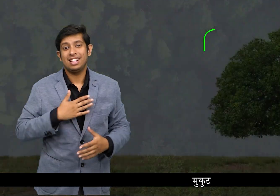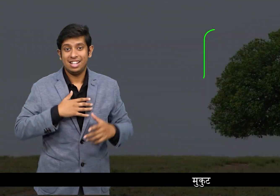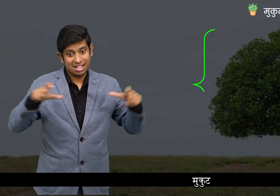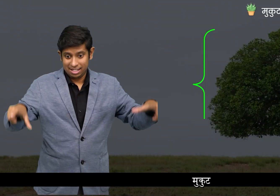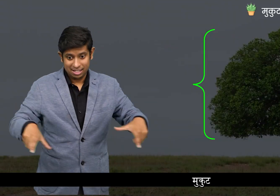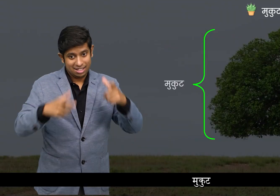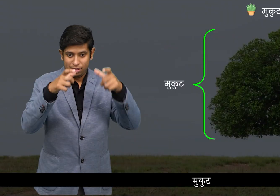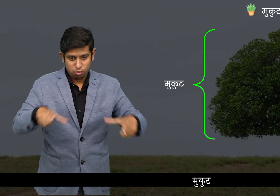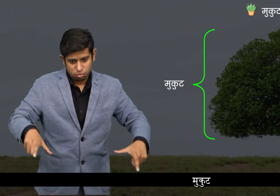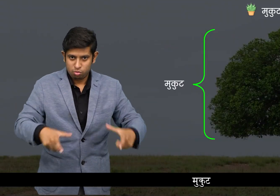मुकुट,